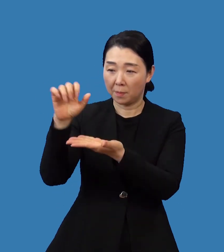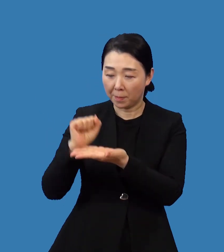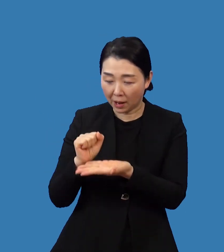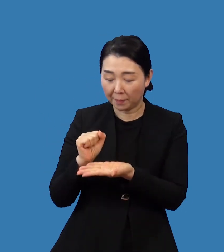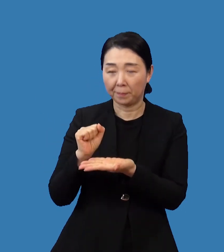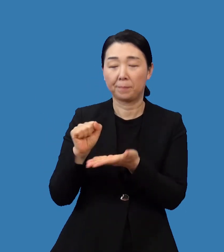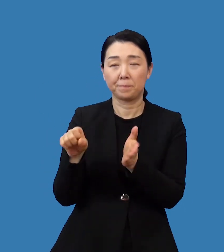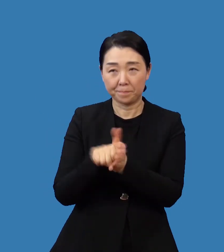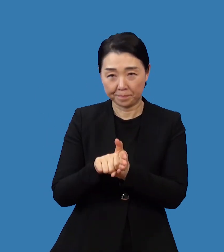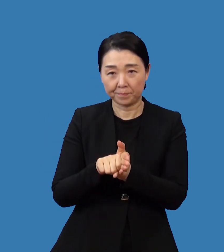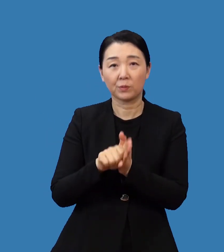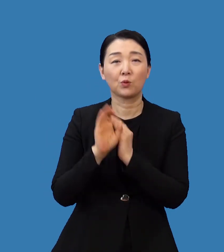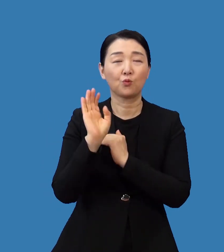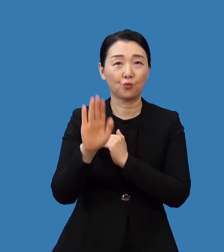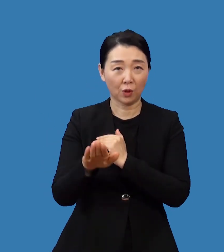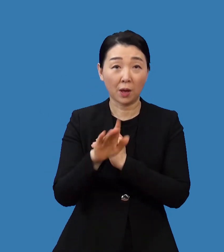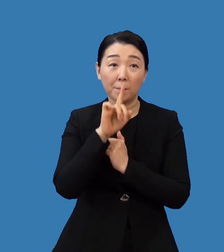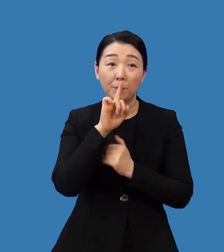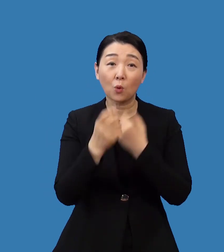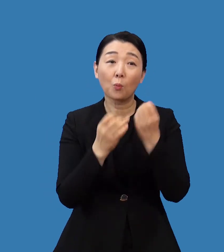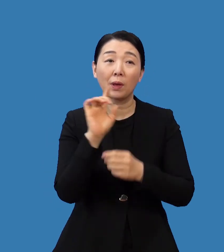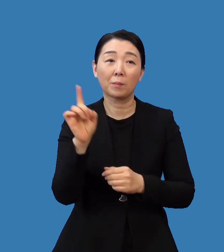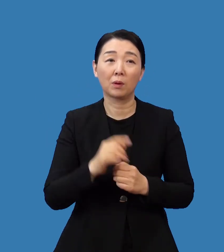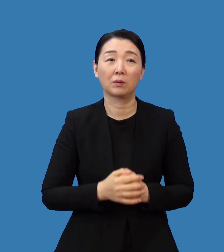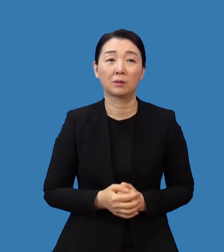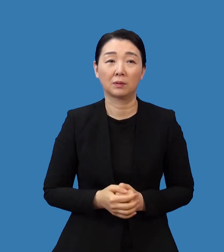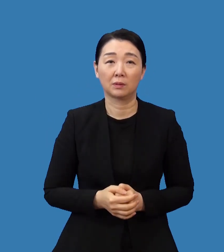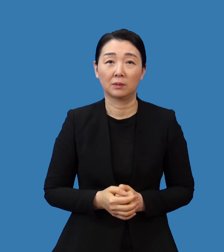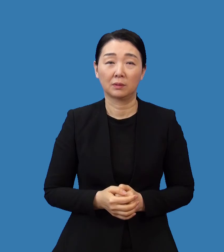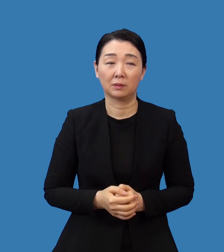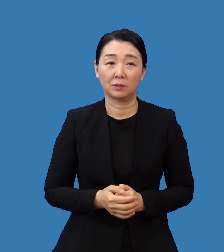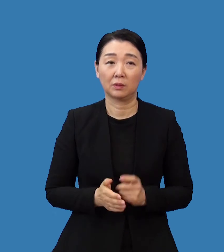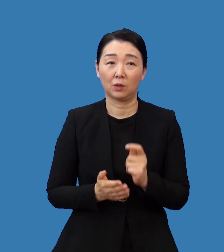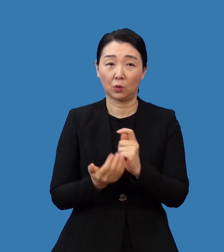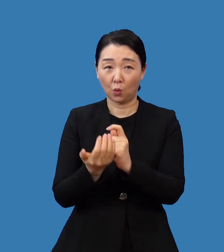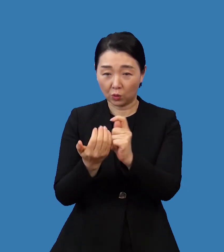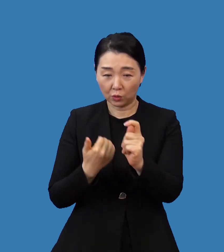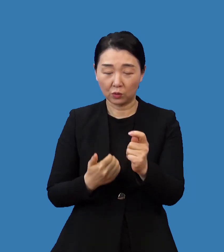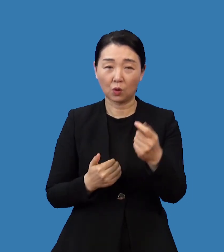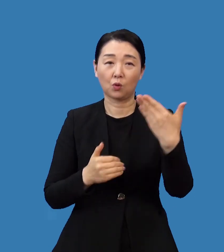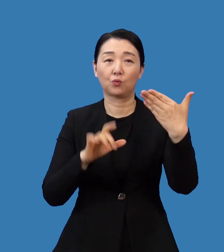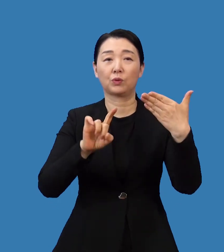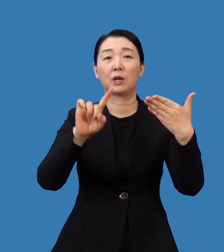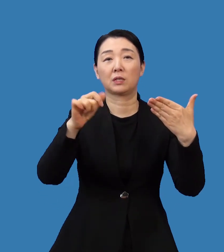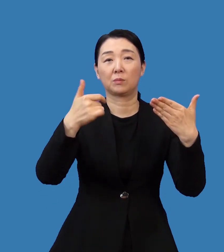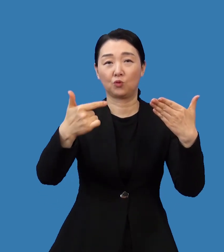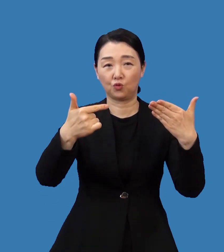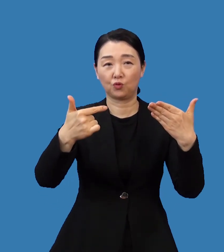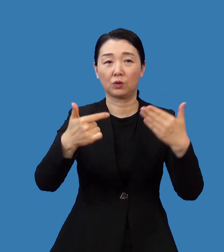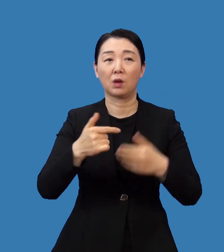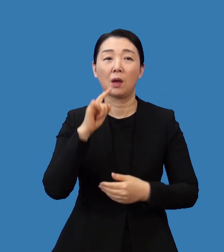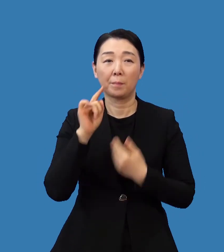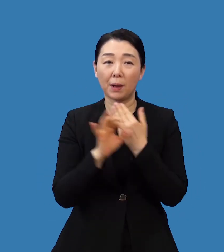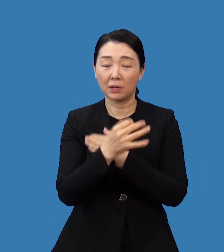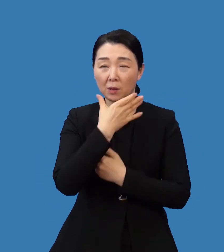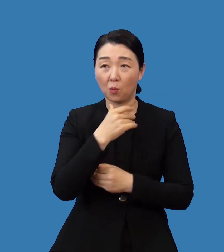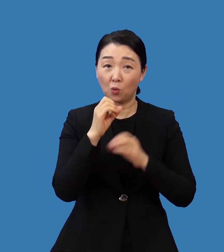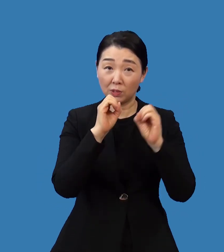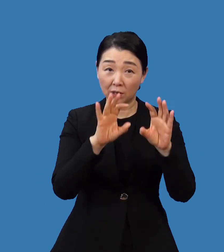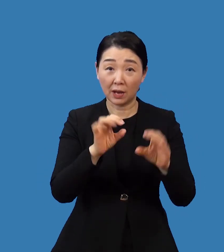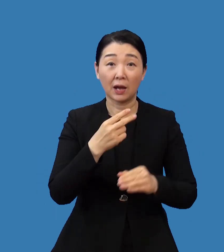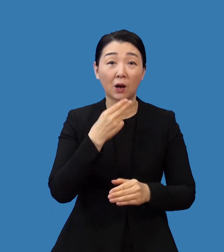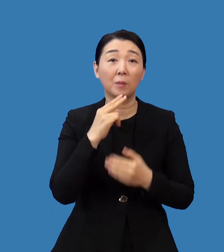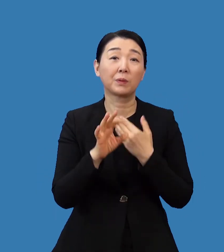하지 않습니까? 고린도전서 9장 16절에요. 한번 따라서 해보세요. 만일 복음을 전하지